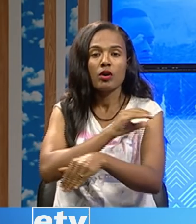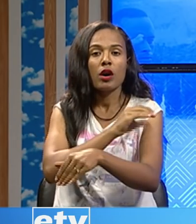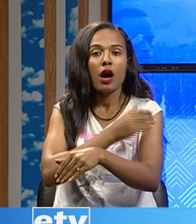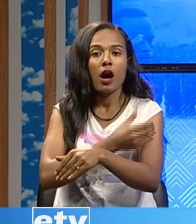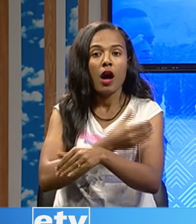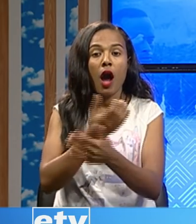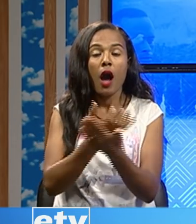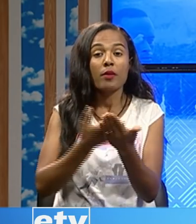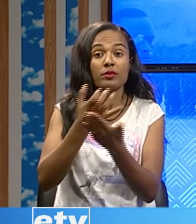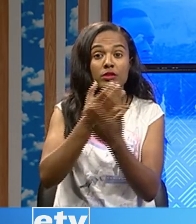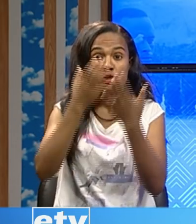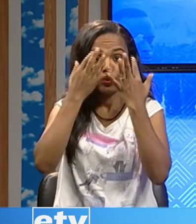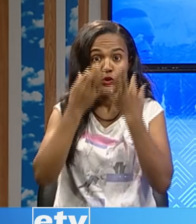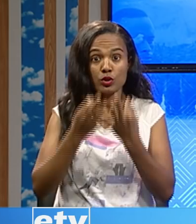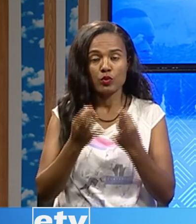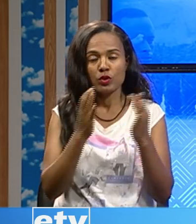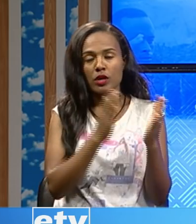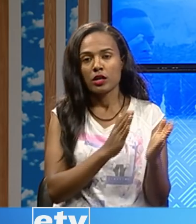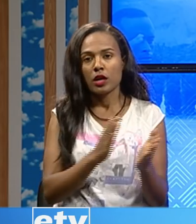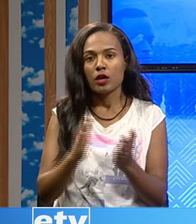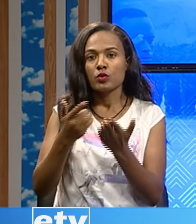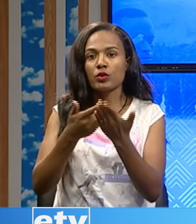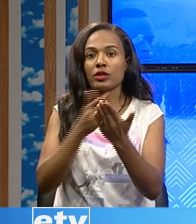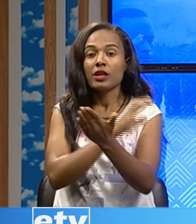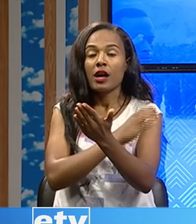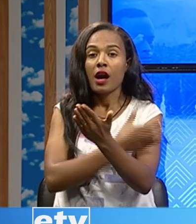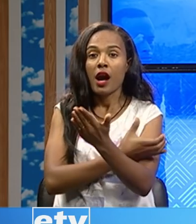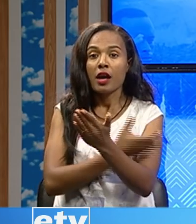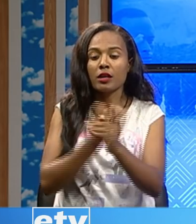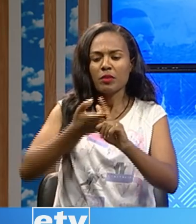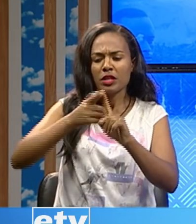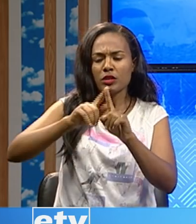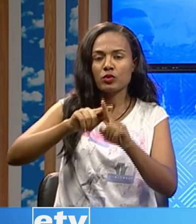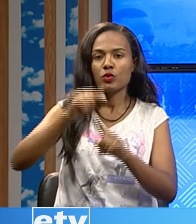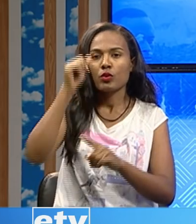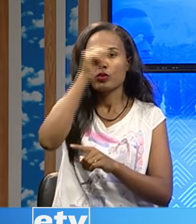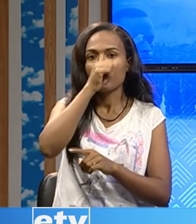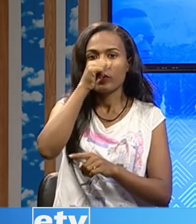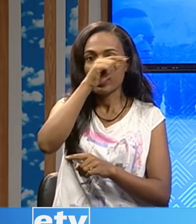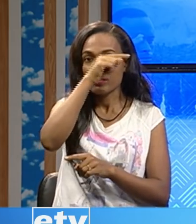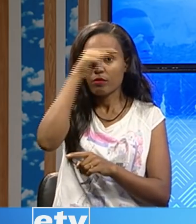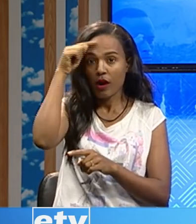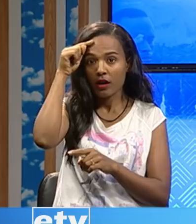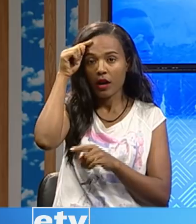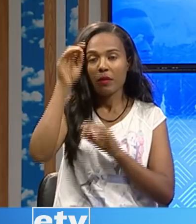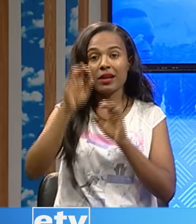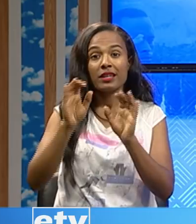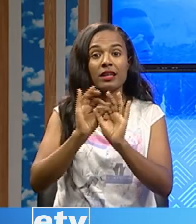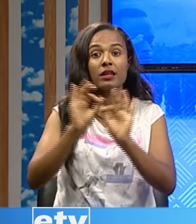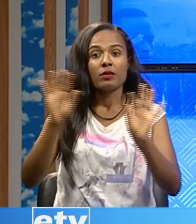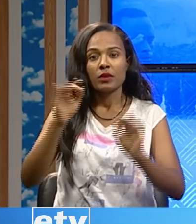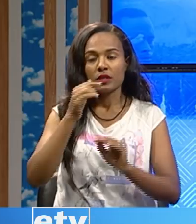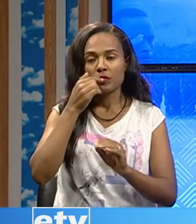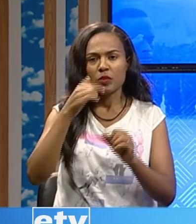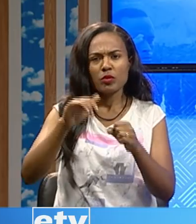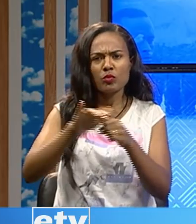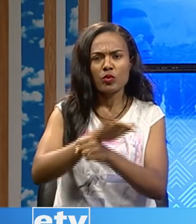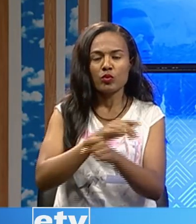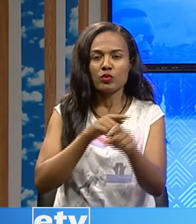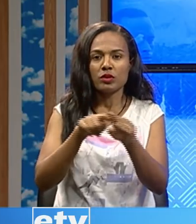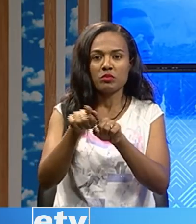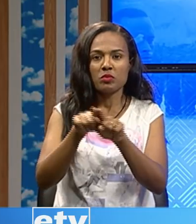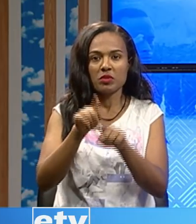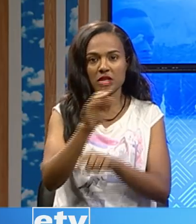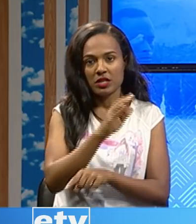እየወሰኑ እያደረጁ ይህ ኃይል መልሶ ኢትዮጵያውያንን ባሪያ ማድረግ የለበትም የሚል ሙሉ ስምምነትና